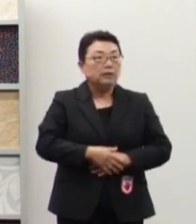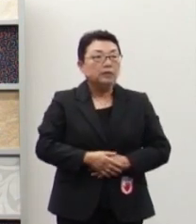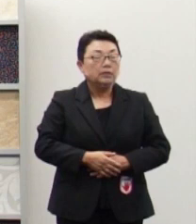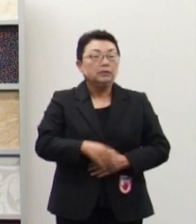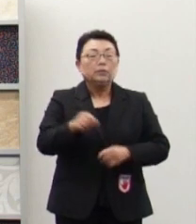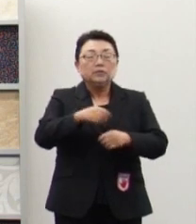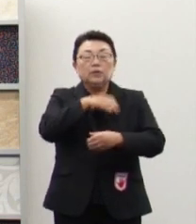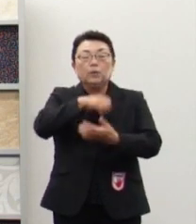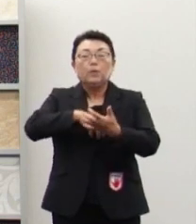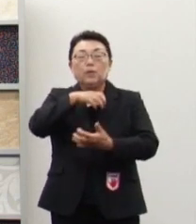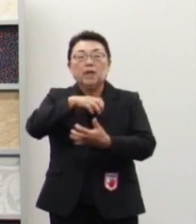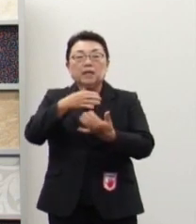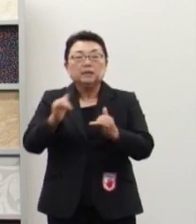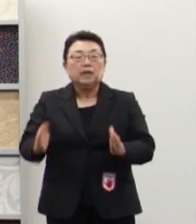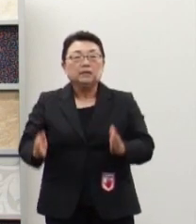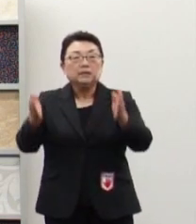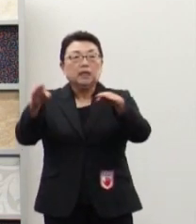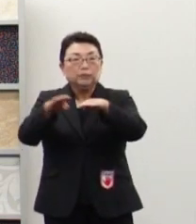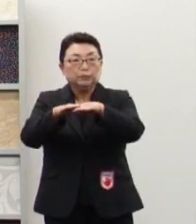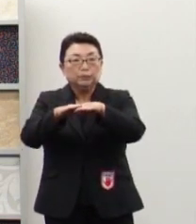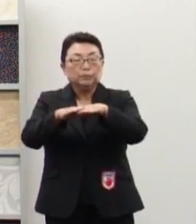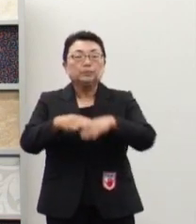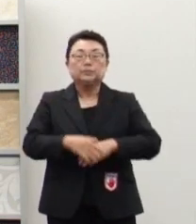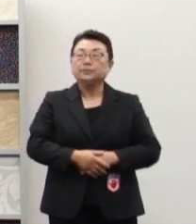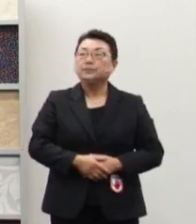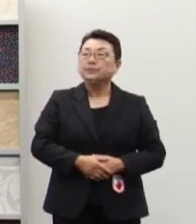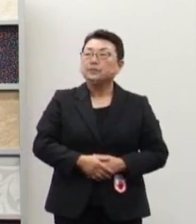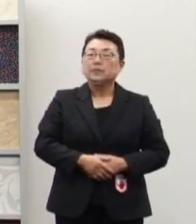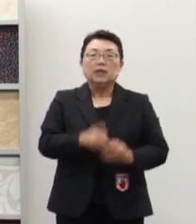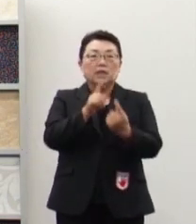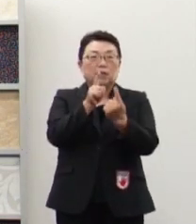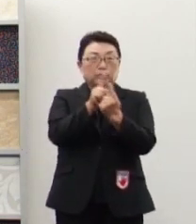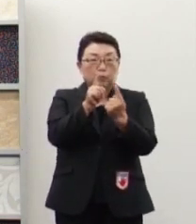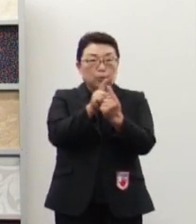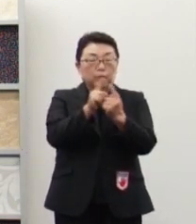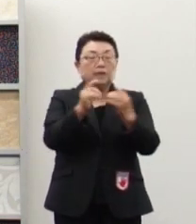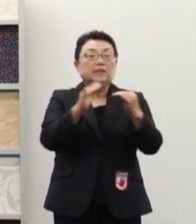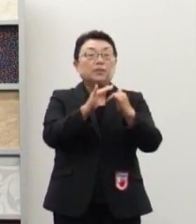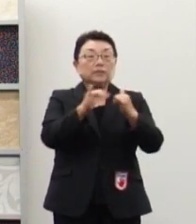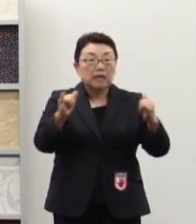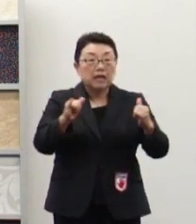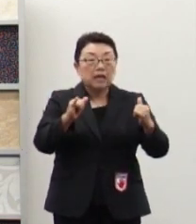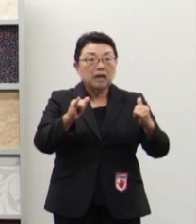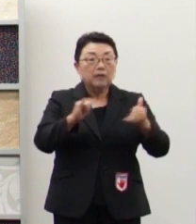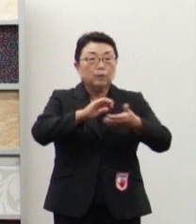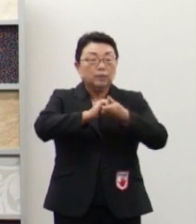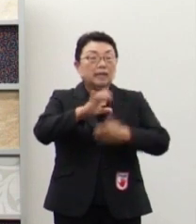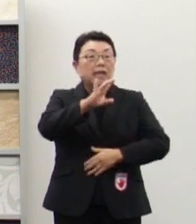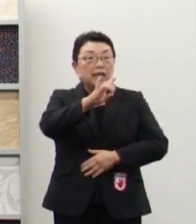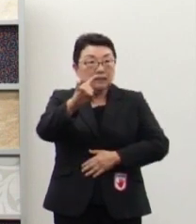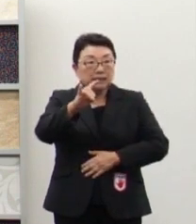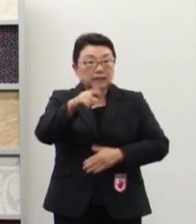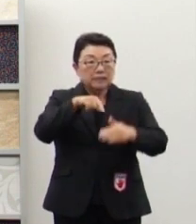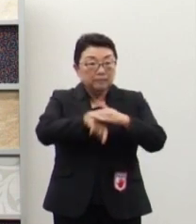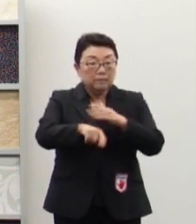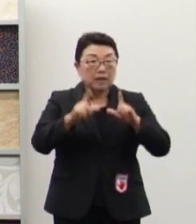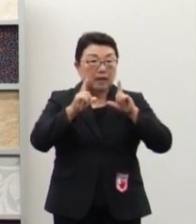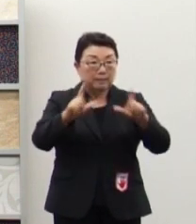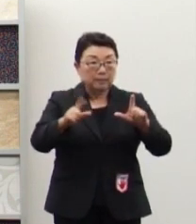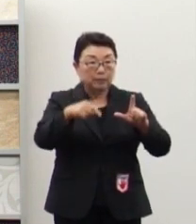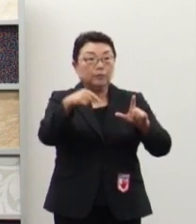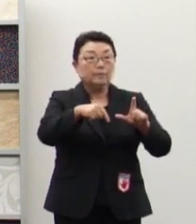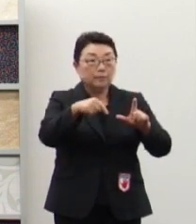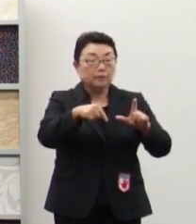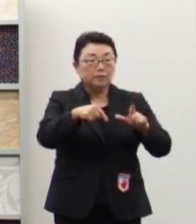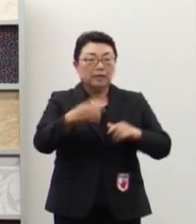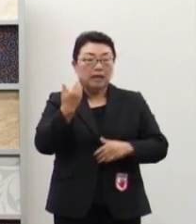高齢者施設とかを重点的にやって、 濃厚接触者の定義というものはもうすでに示しております。